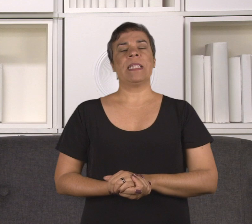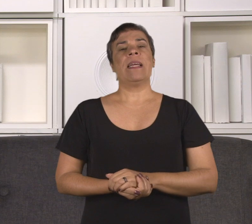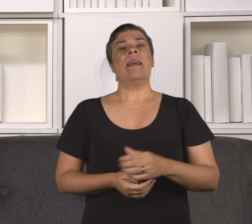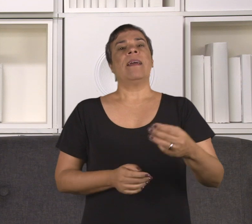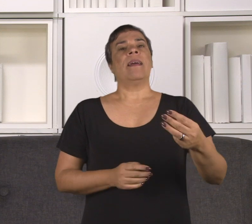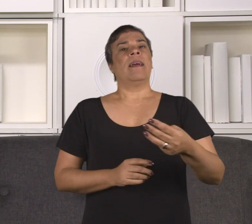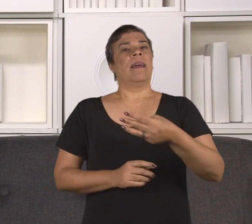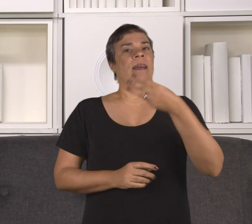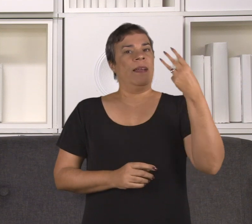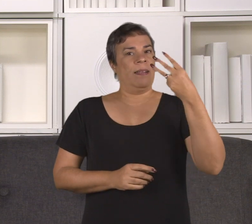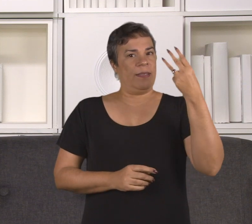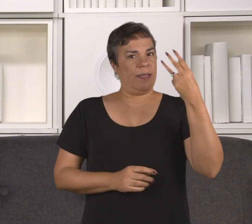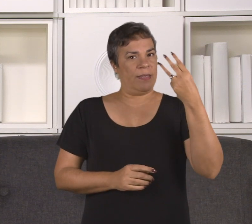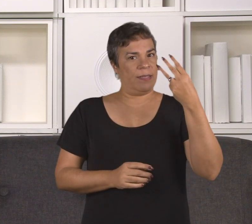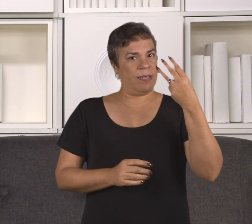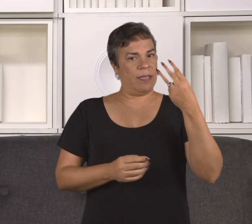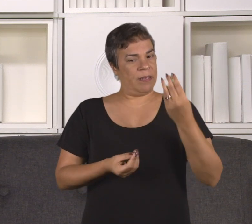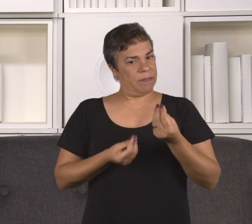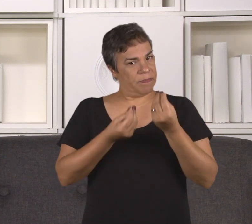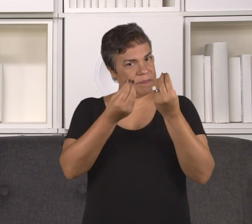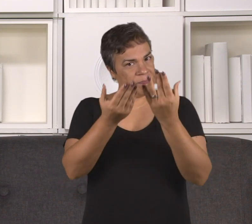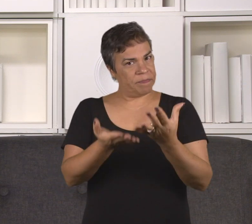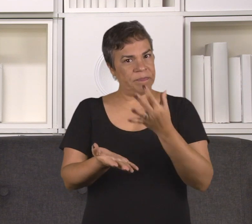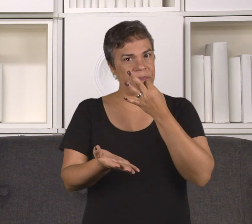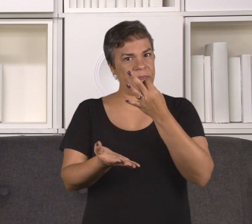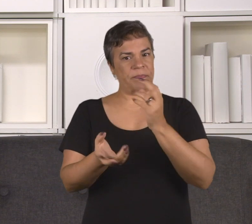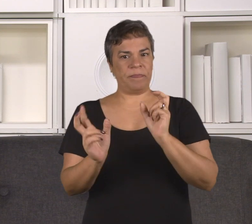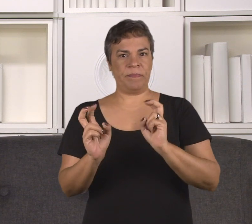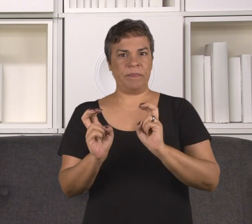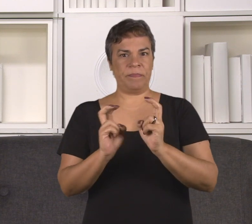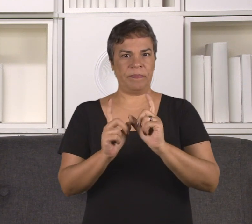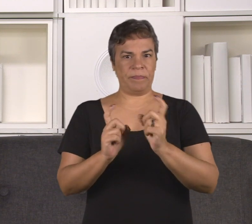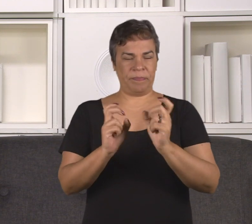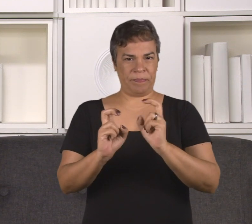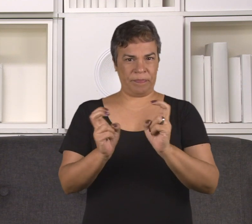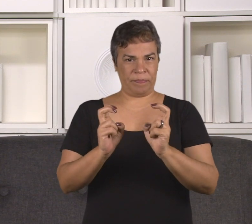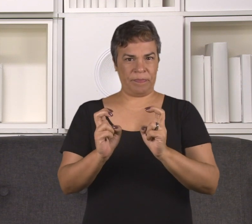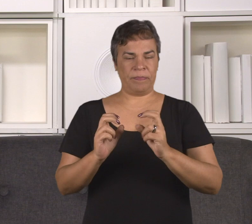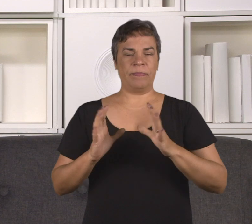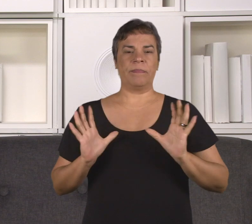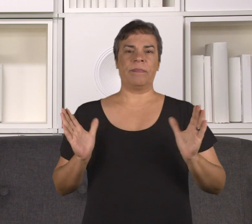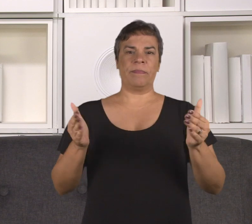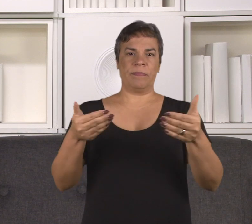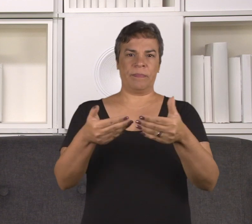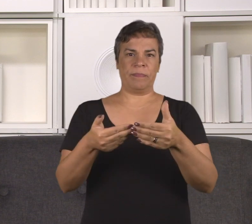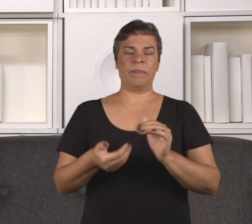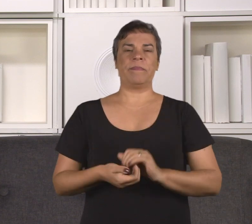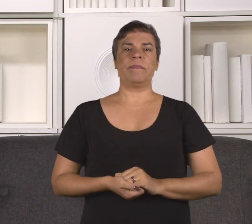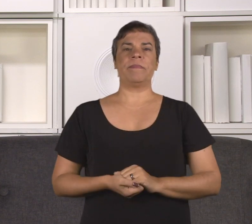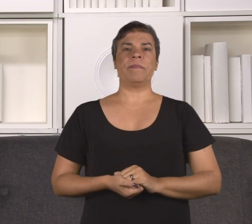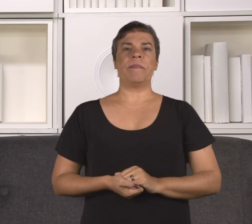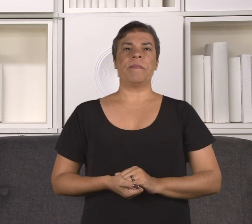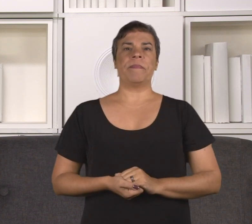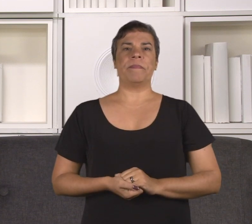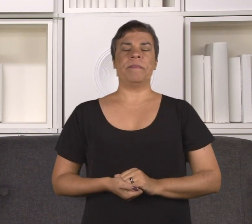terceira consideração que eu queria fazer com você e sugerir para a sua roda de conversa